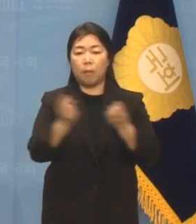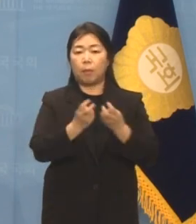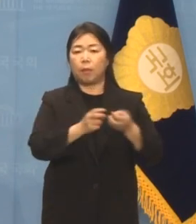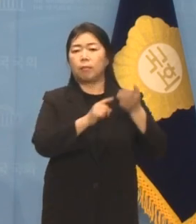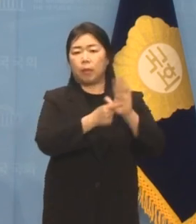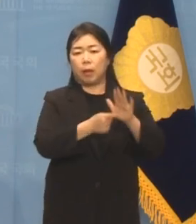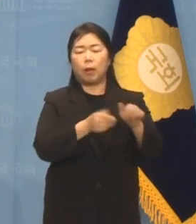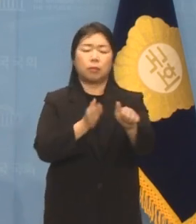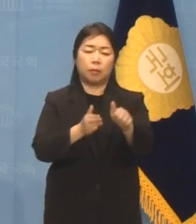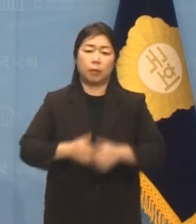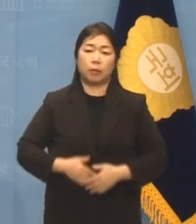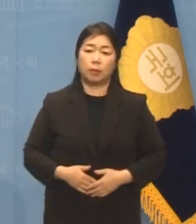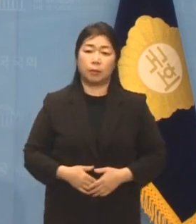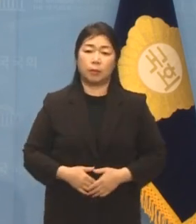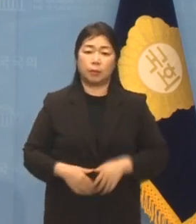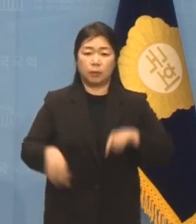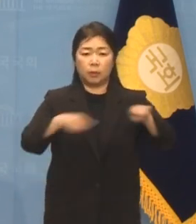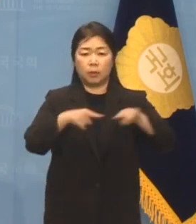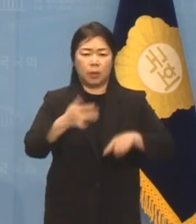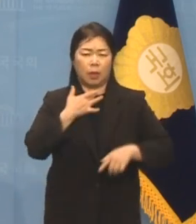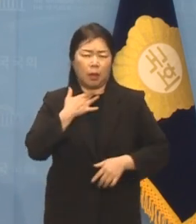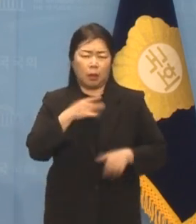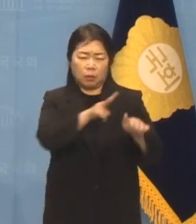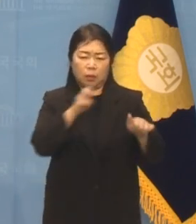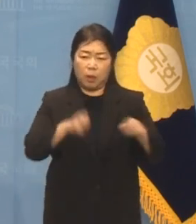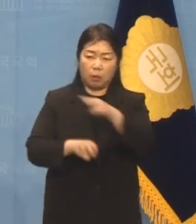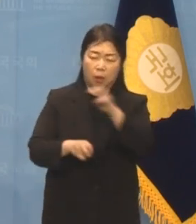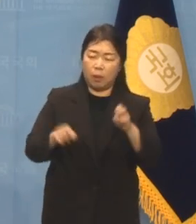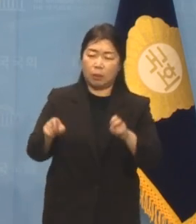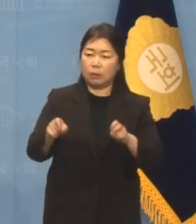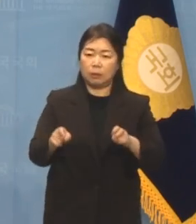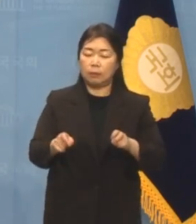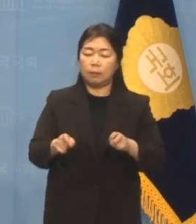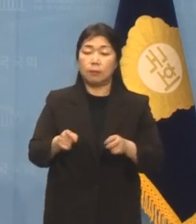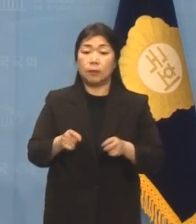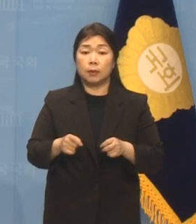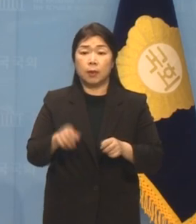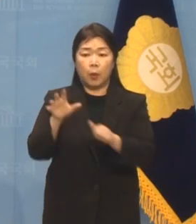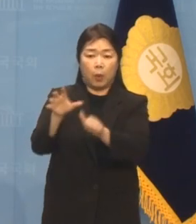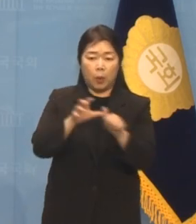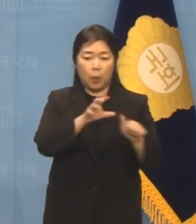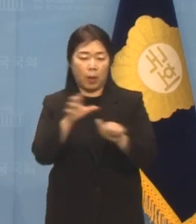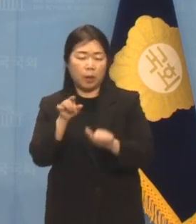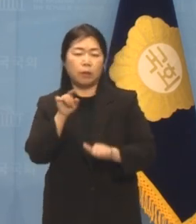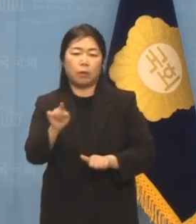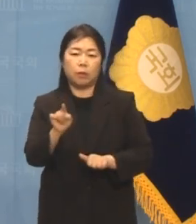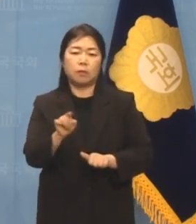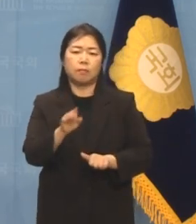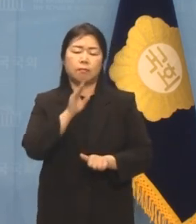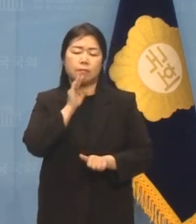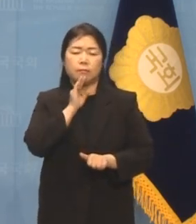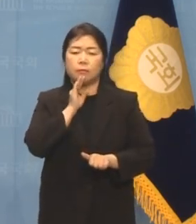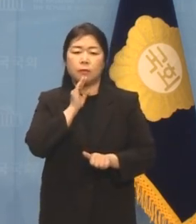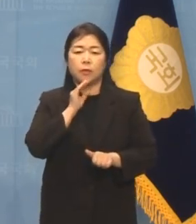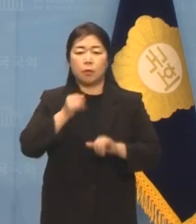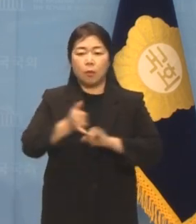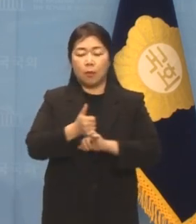감정에 기생하여 이득보는 정치는 반드시 도려내야 할 암세포 같은 썩은